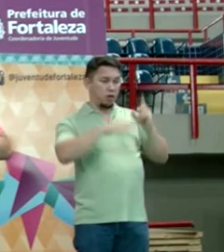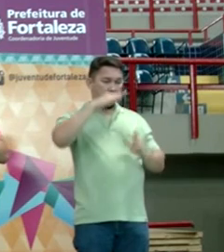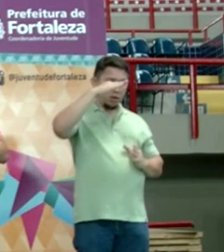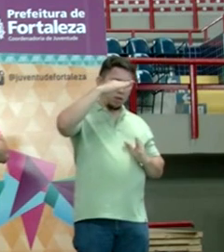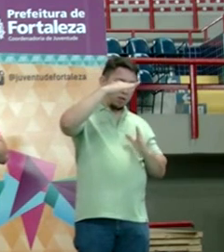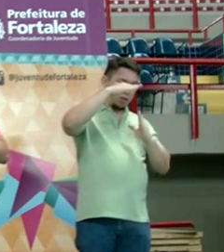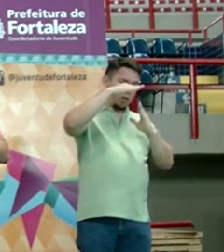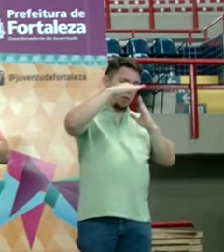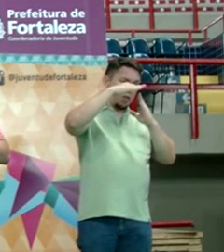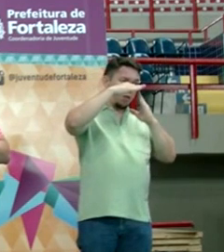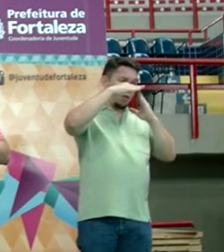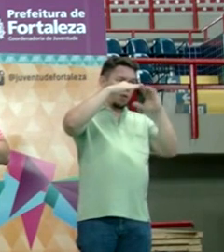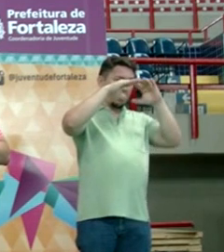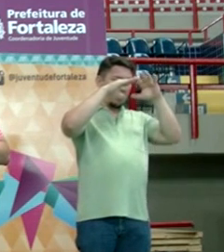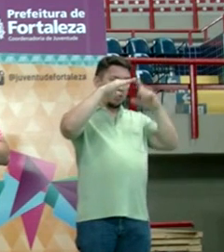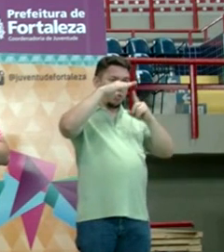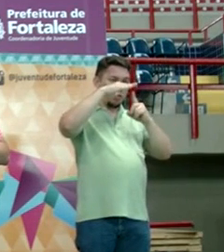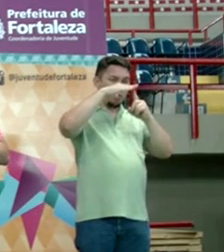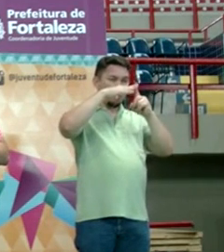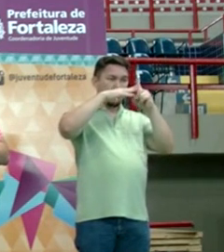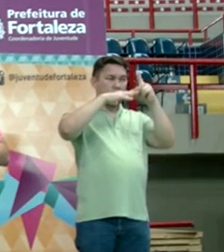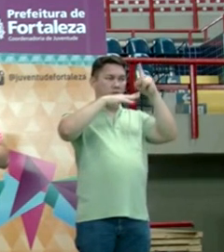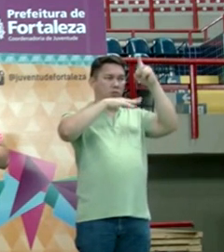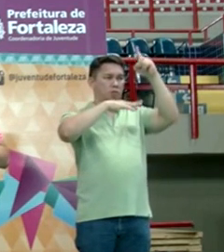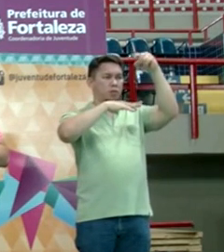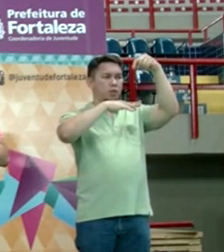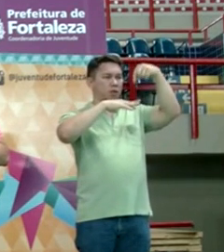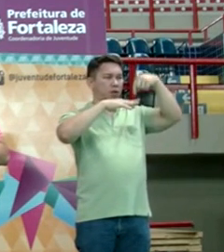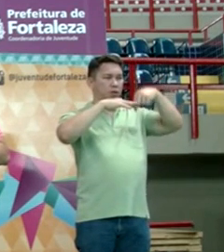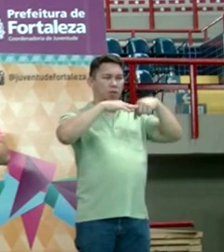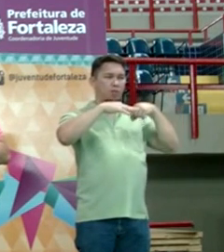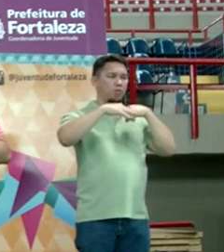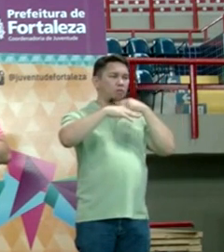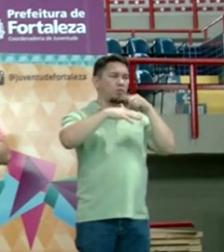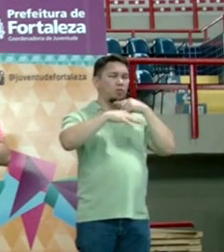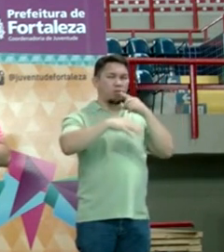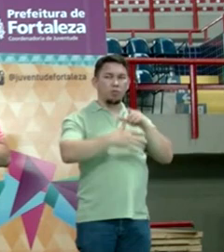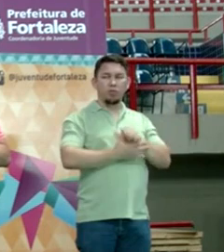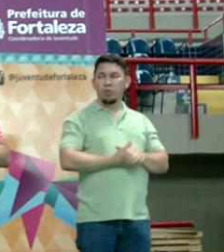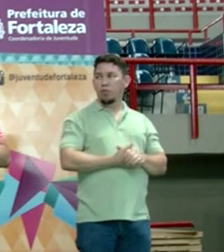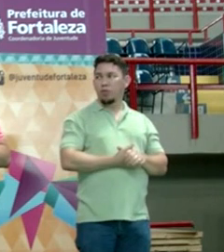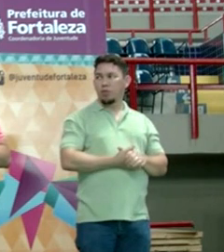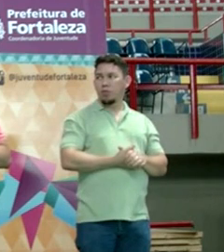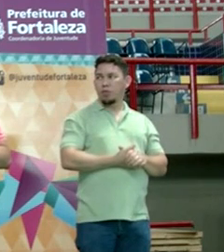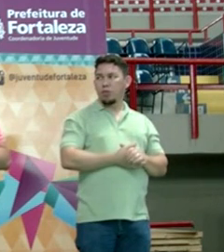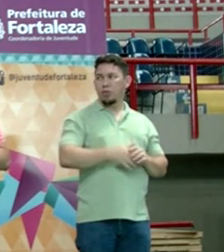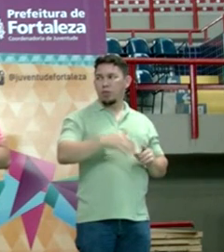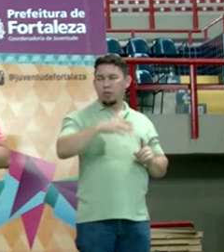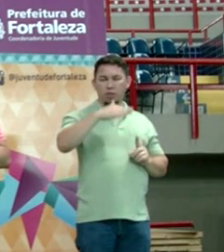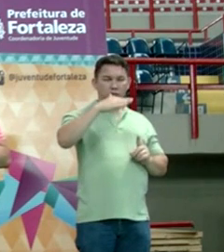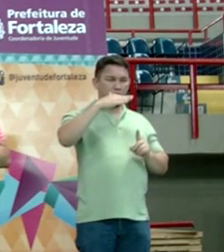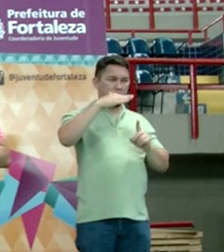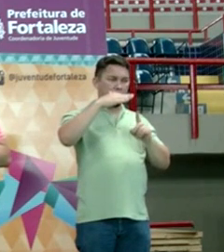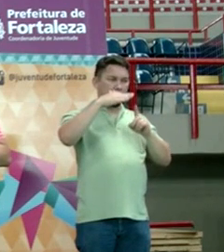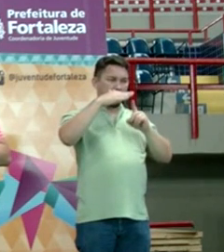limite. Se ele passasse, ele não voltava. Aí de lá ele tinha que